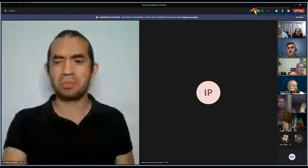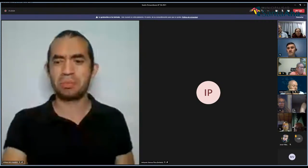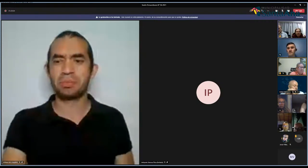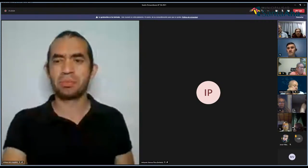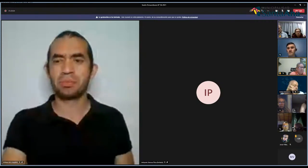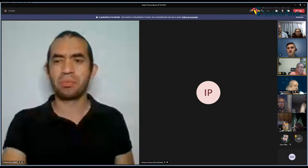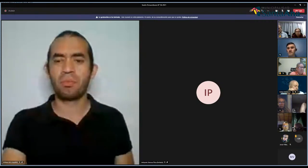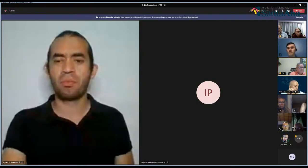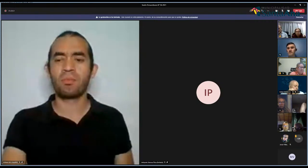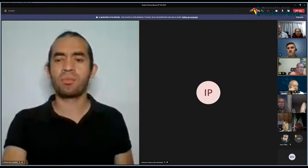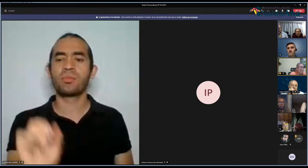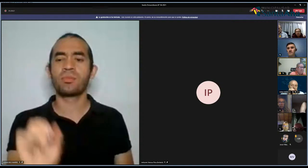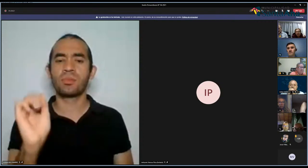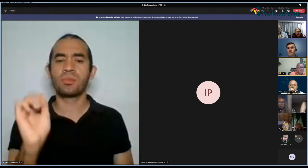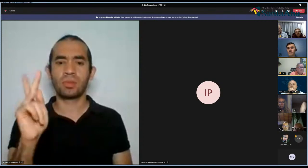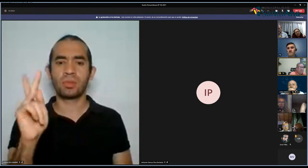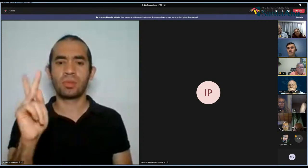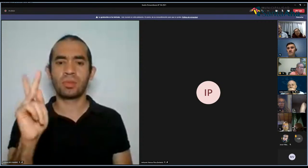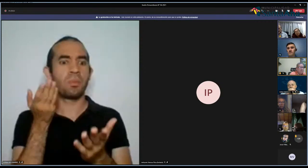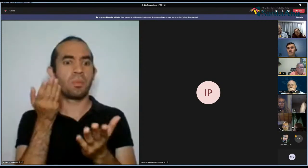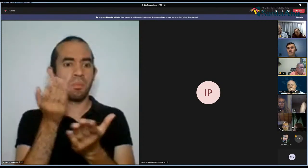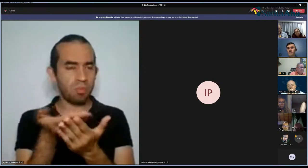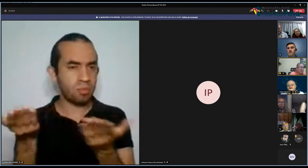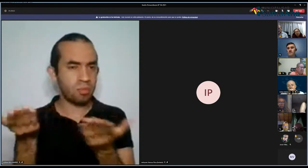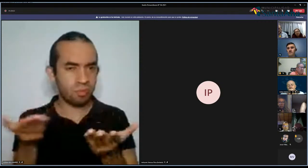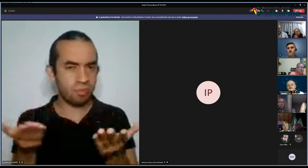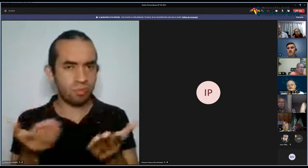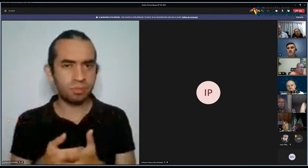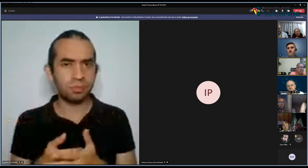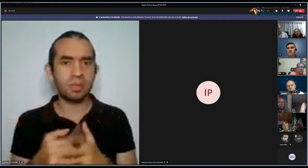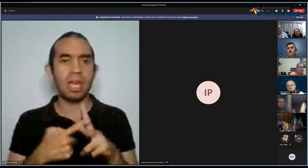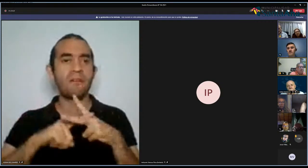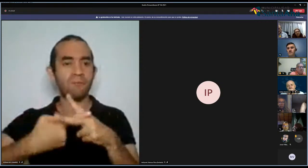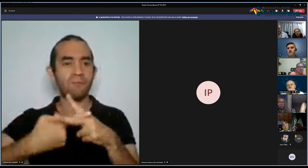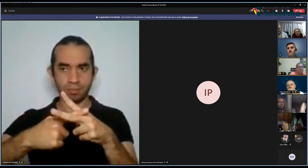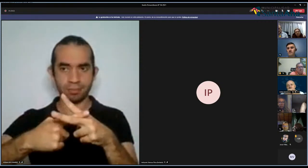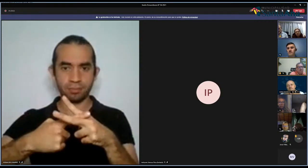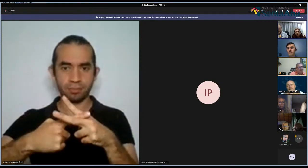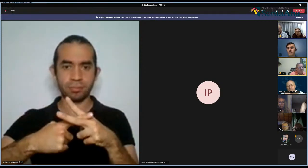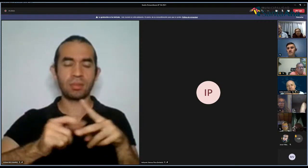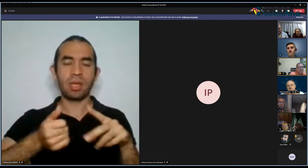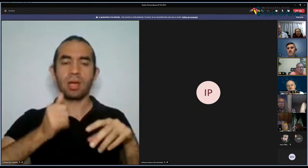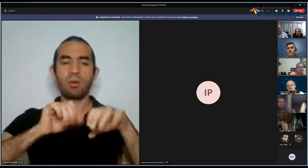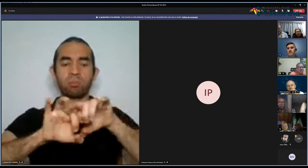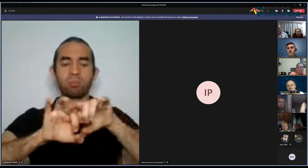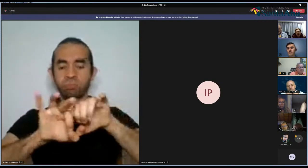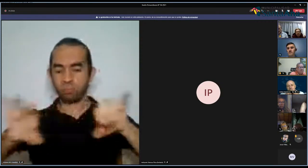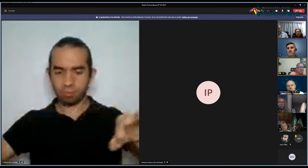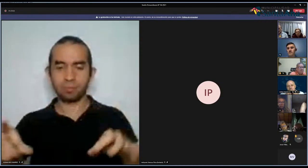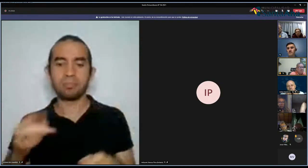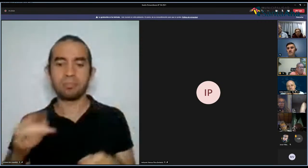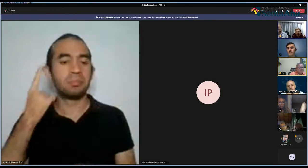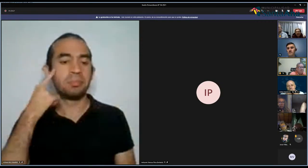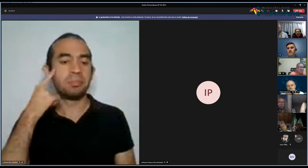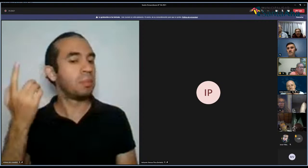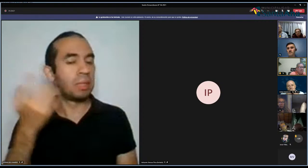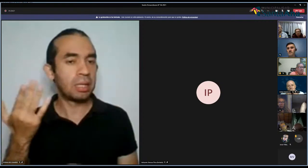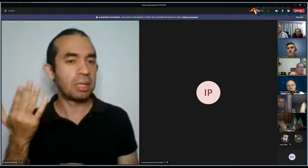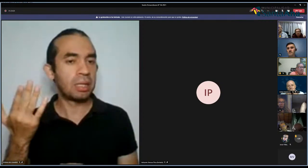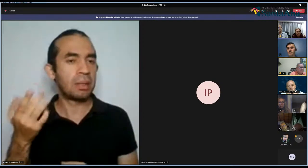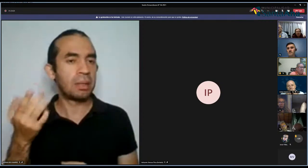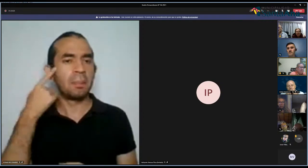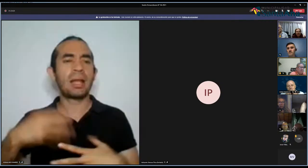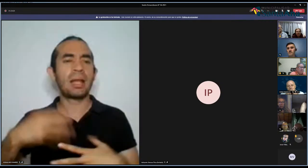el propuso es este arreglo es tanto hay calle y para que hizo ese gasto